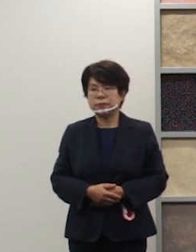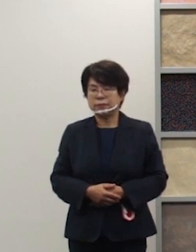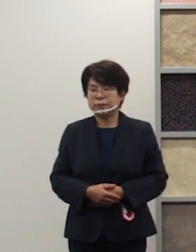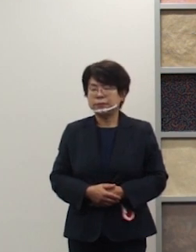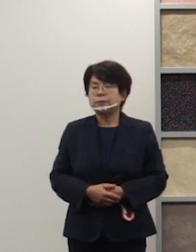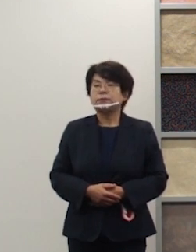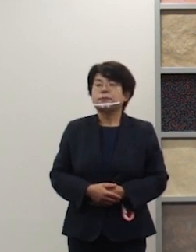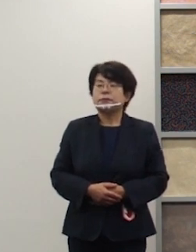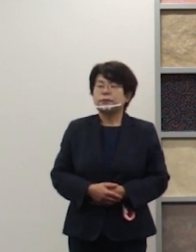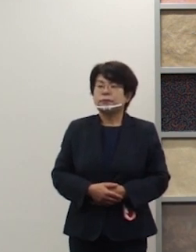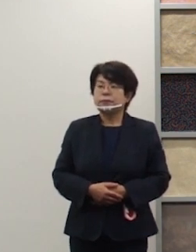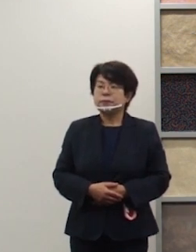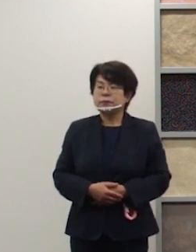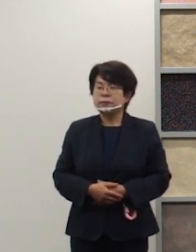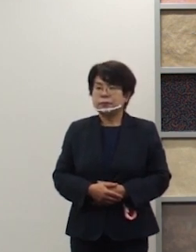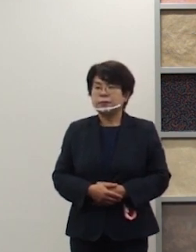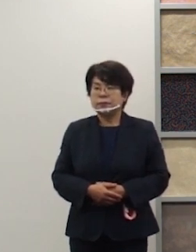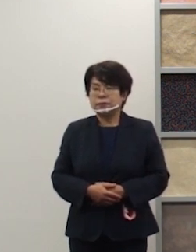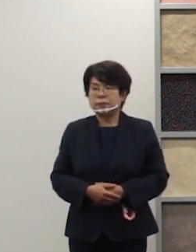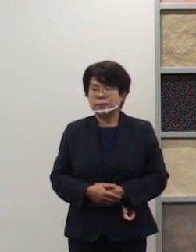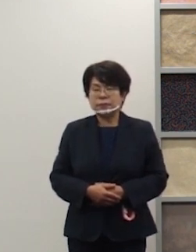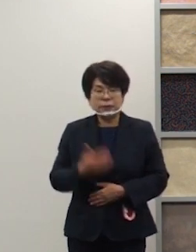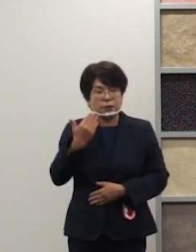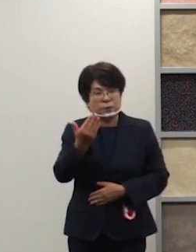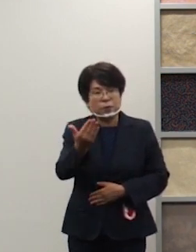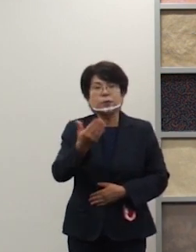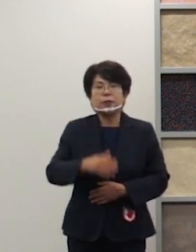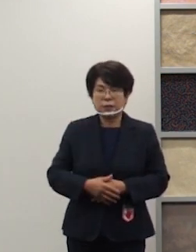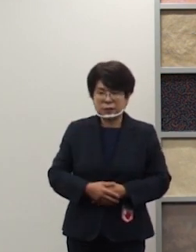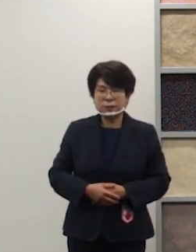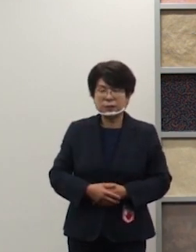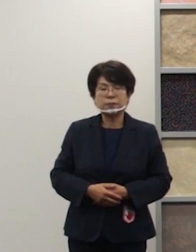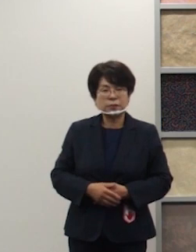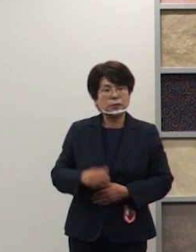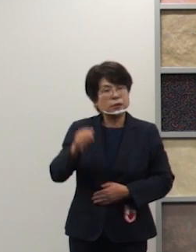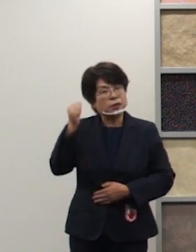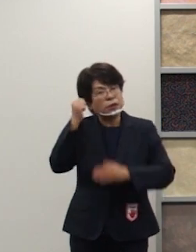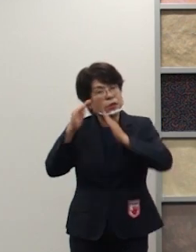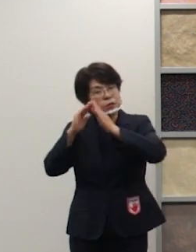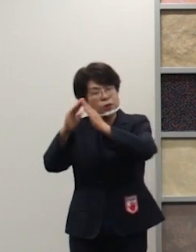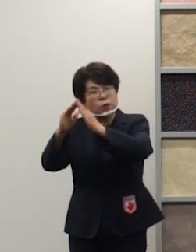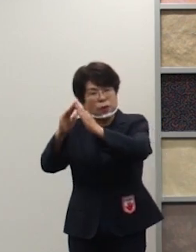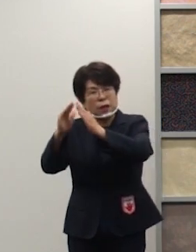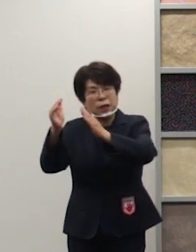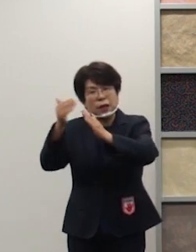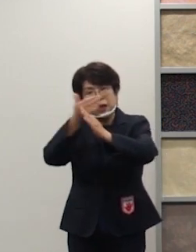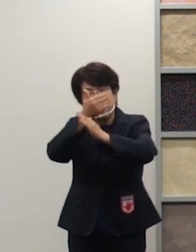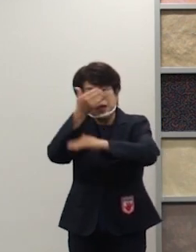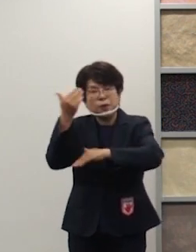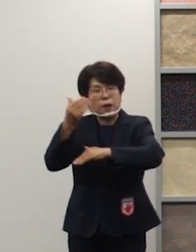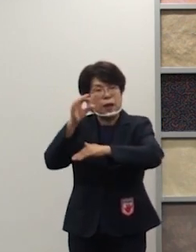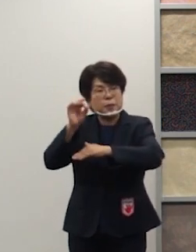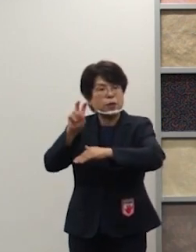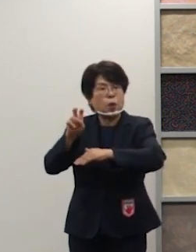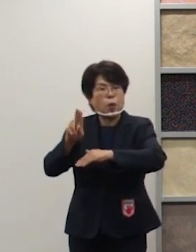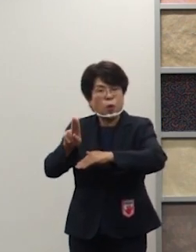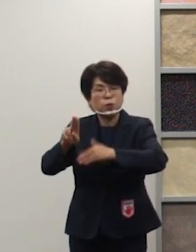ヨビエさん、 宿泊療養施設は若見郎の21室以外にどちらを確保したんでしょうか。